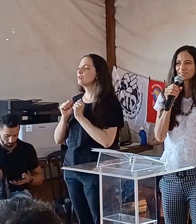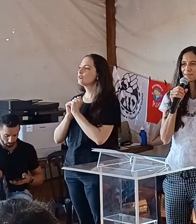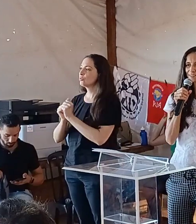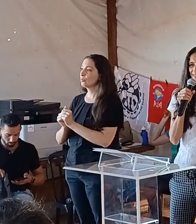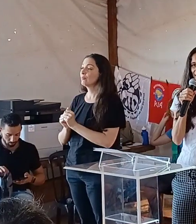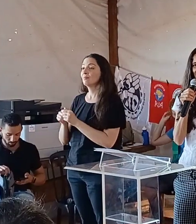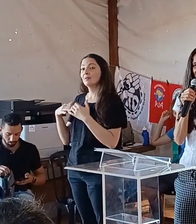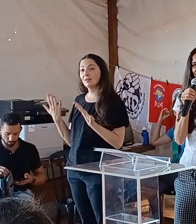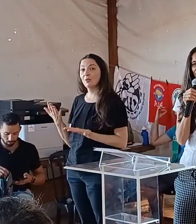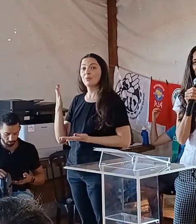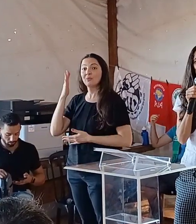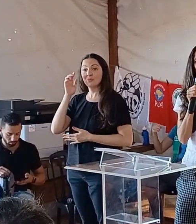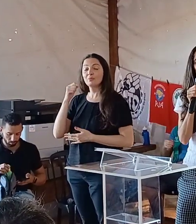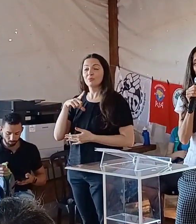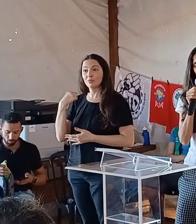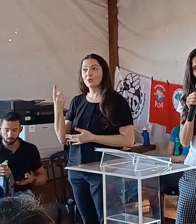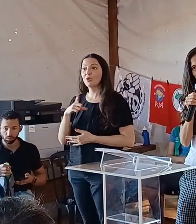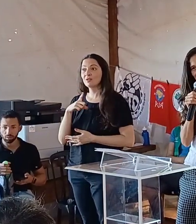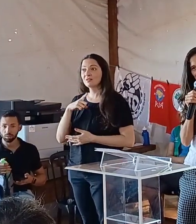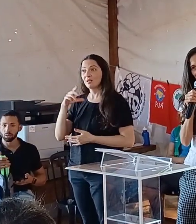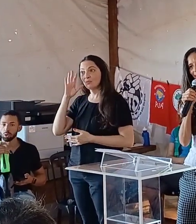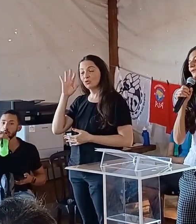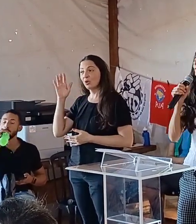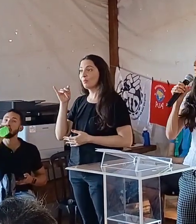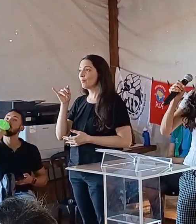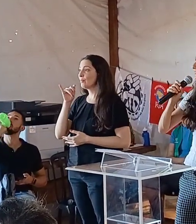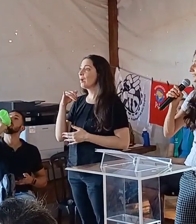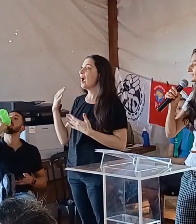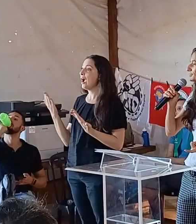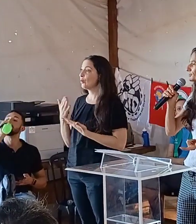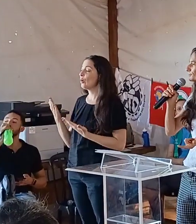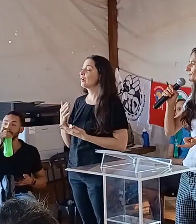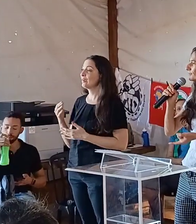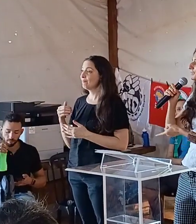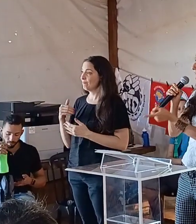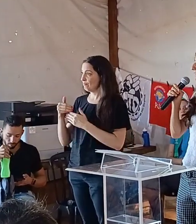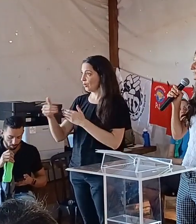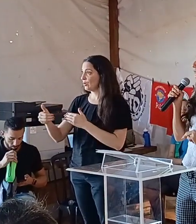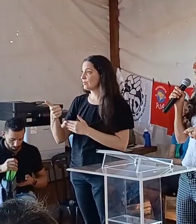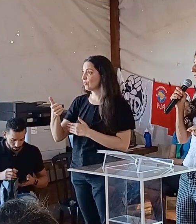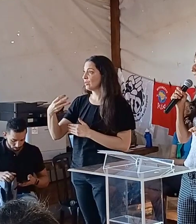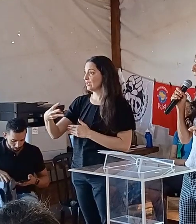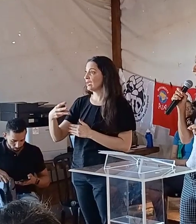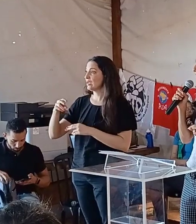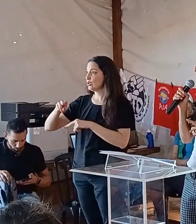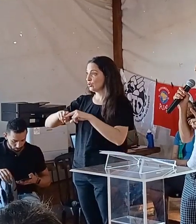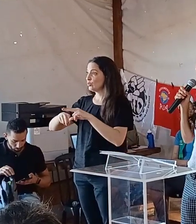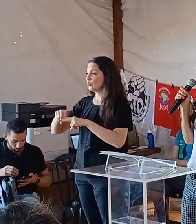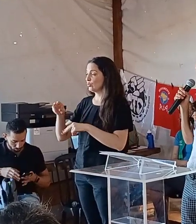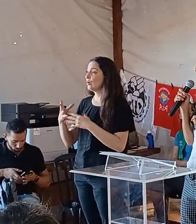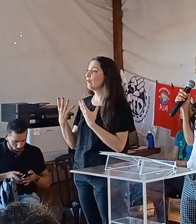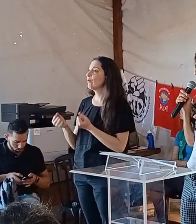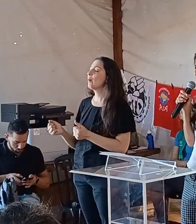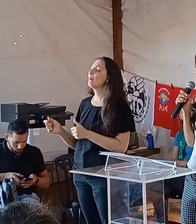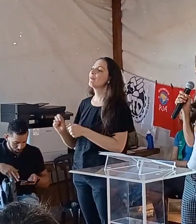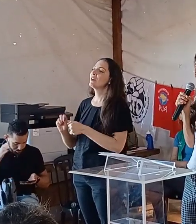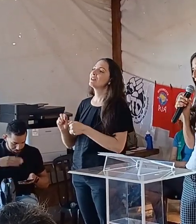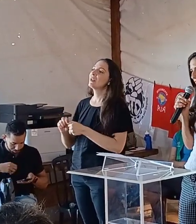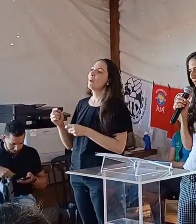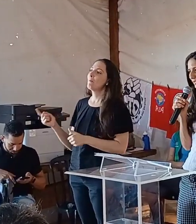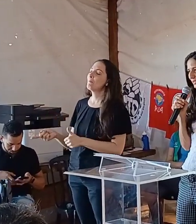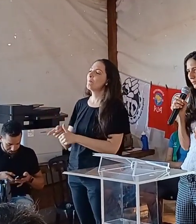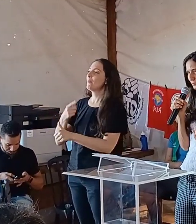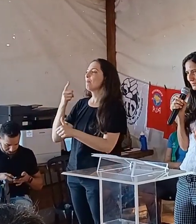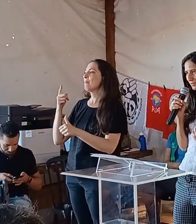é convidar vocês no dia 13 de maio, no dia 13 de junho, fazermos uma rodada, um primeiro encontro